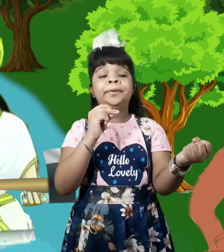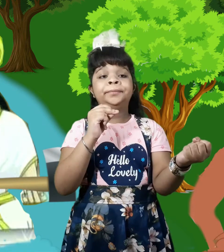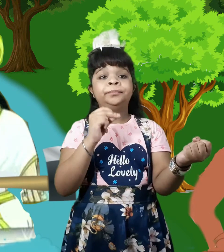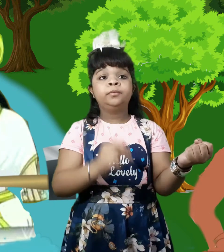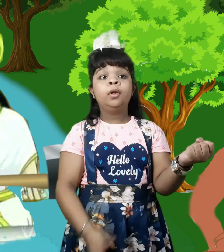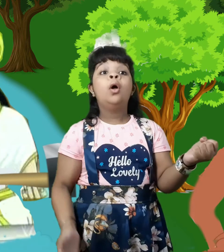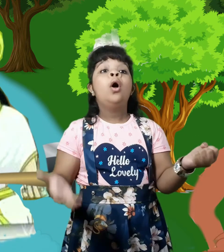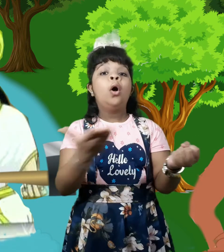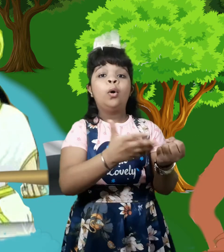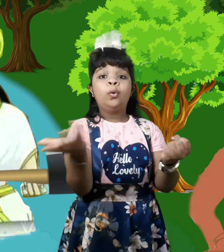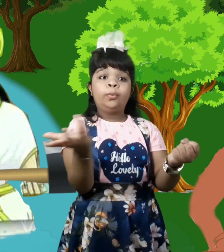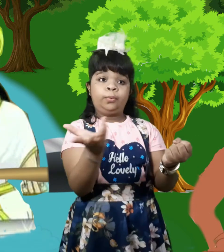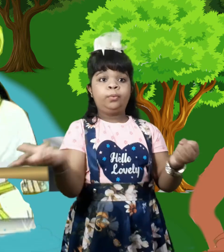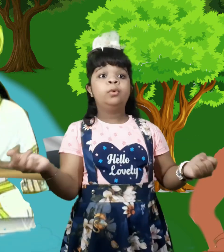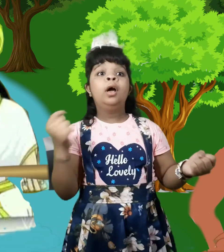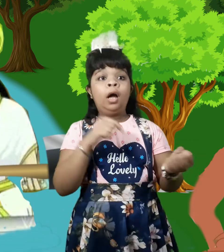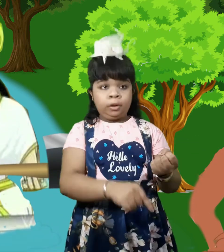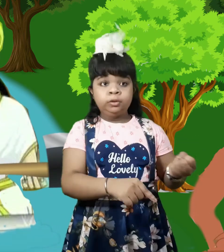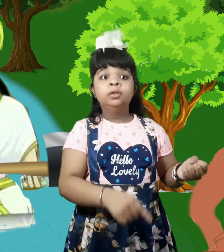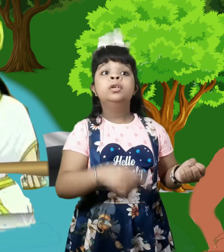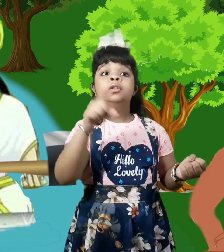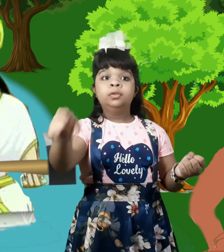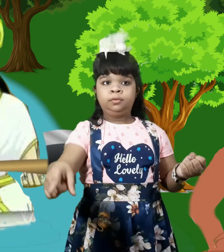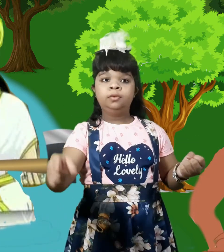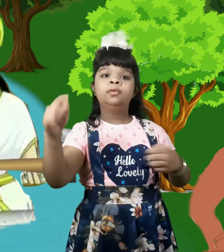क्या यह है तुम्हारी कुल्हाड़ी?